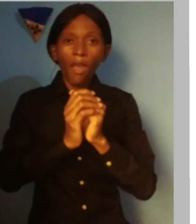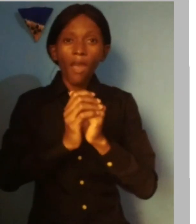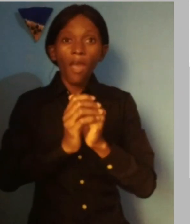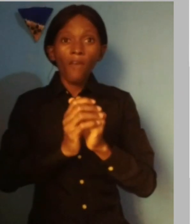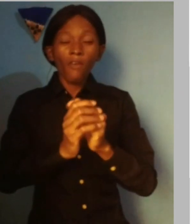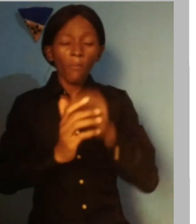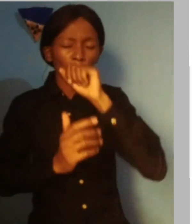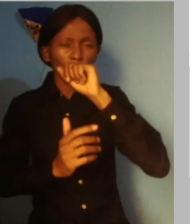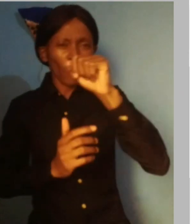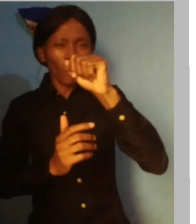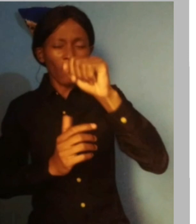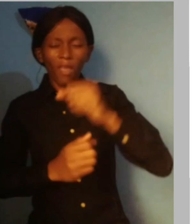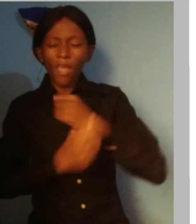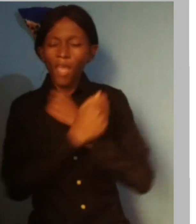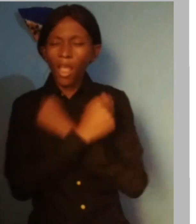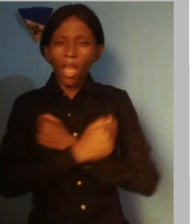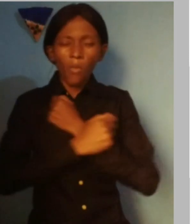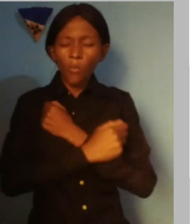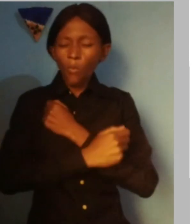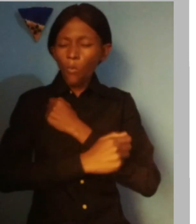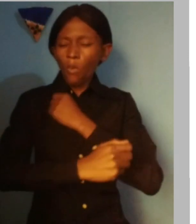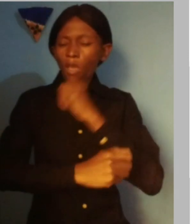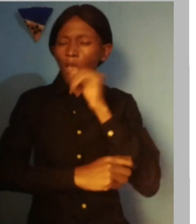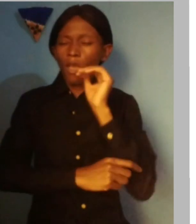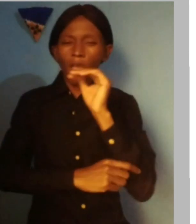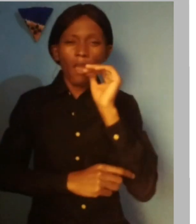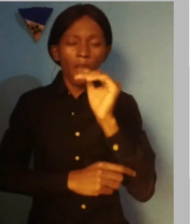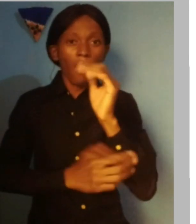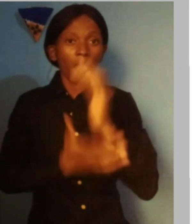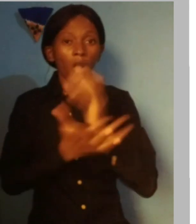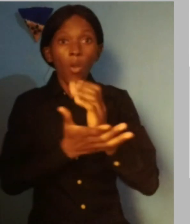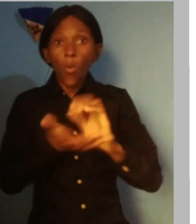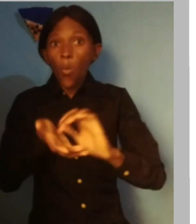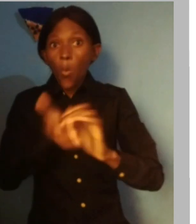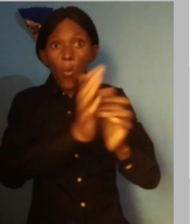si importante pour tous les citoyens.